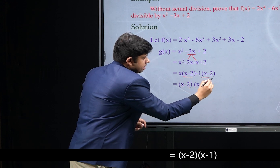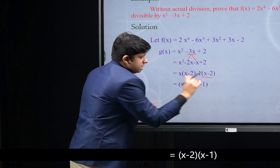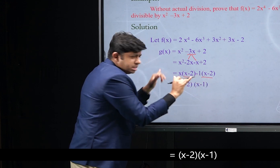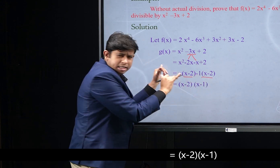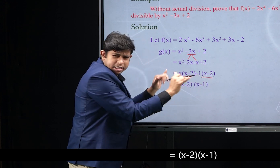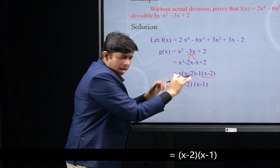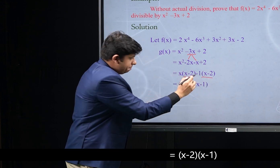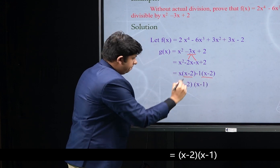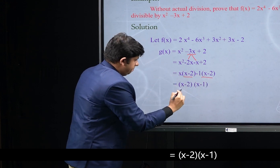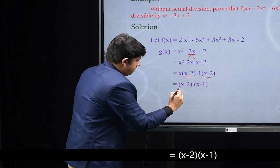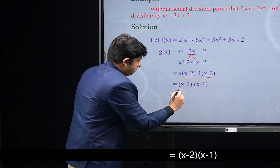1.